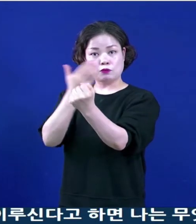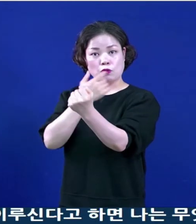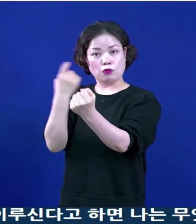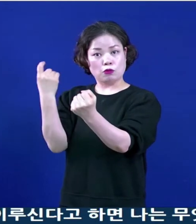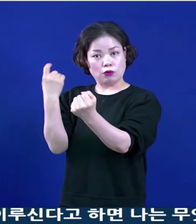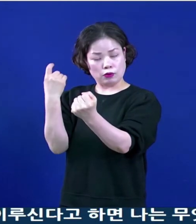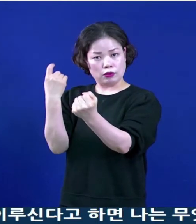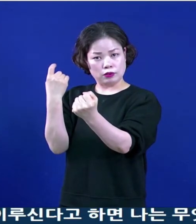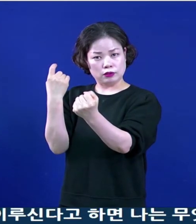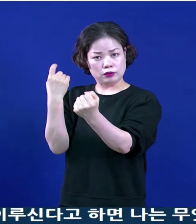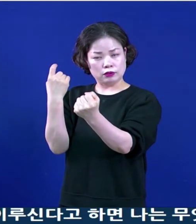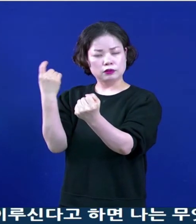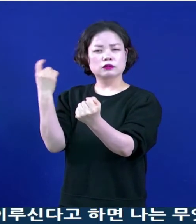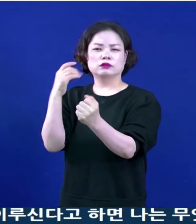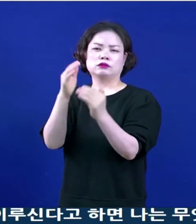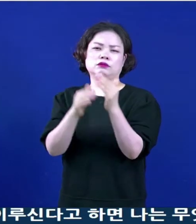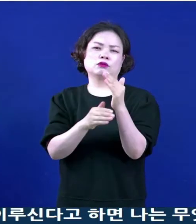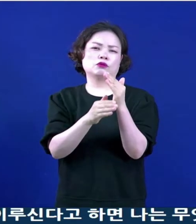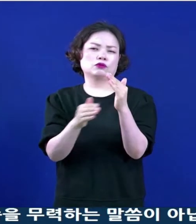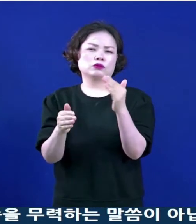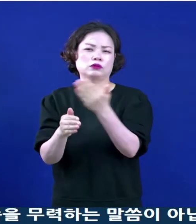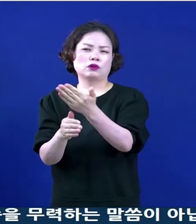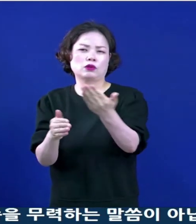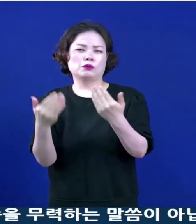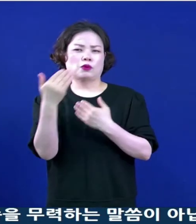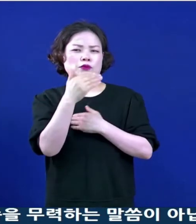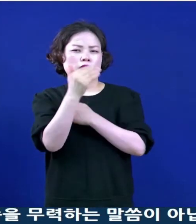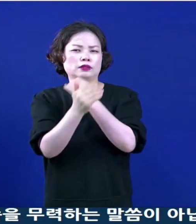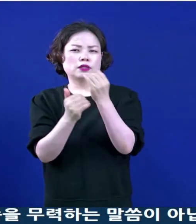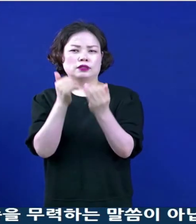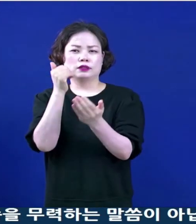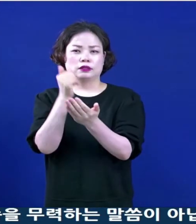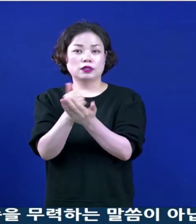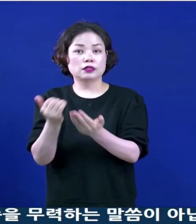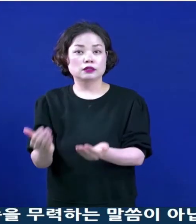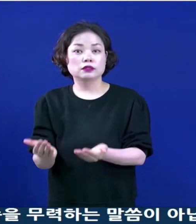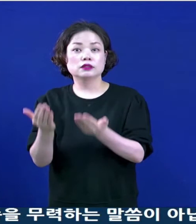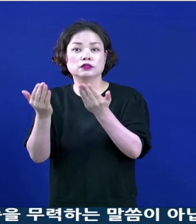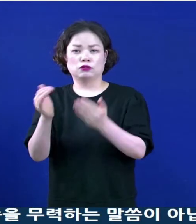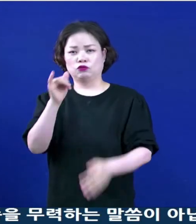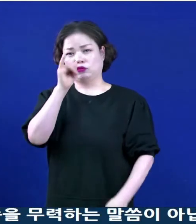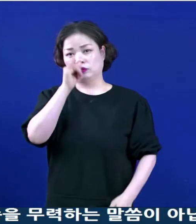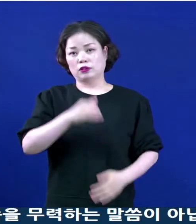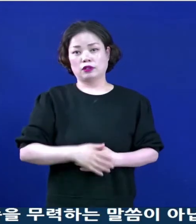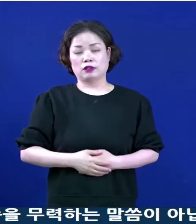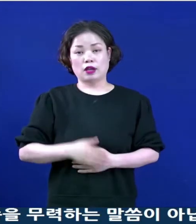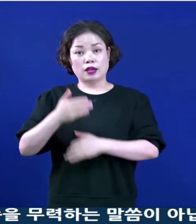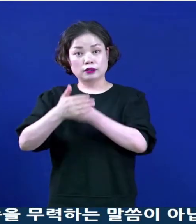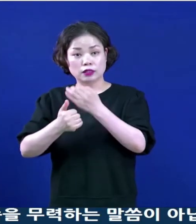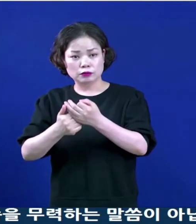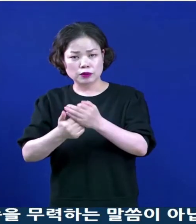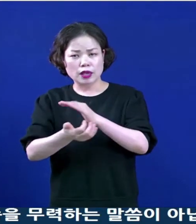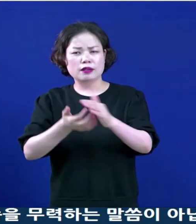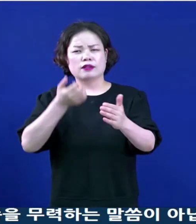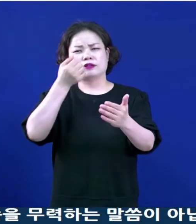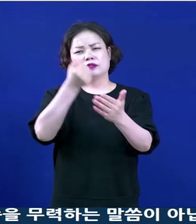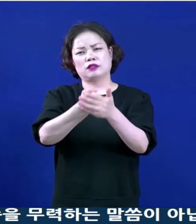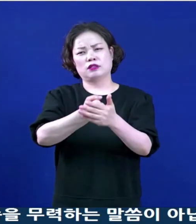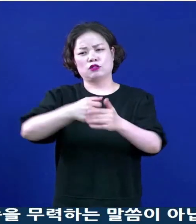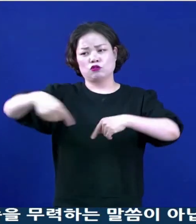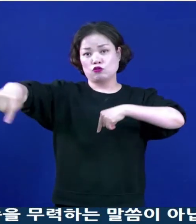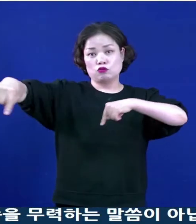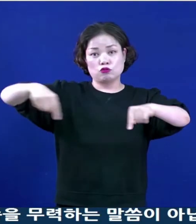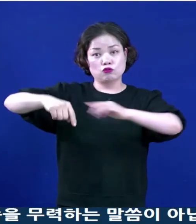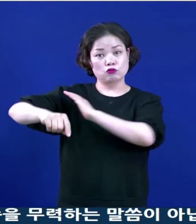복음과 그 들은 성도들은 너희 몸을 하나님께 드릴 수 있어야 한다는 것입니다. 하나님의 예정하심과 하나님의